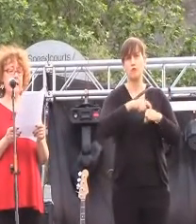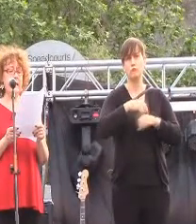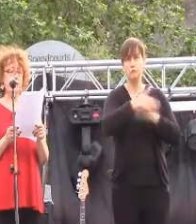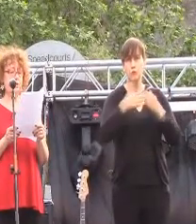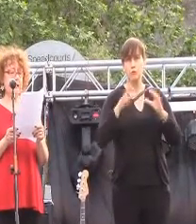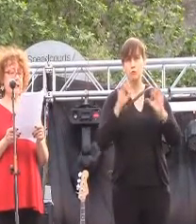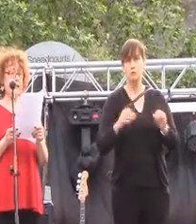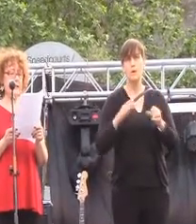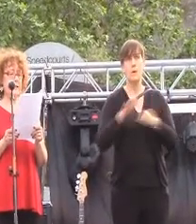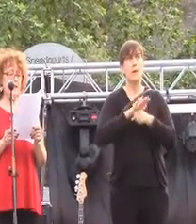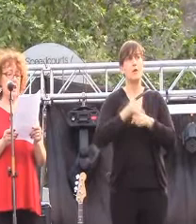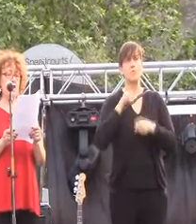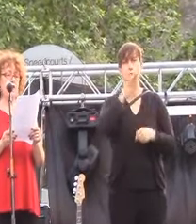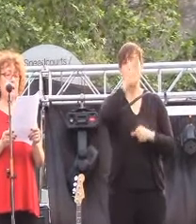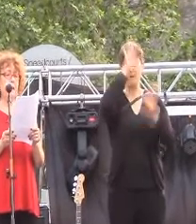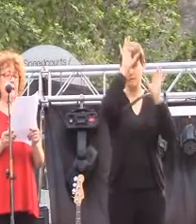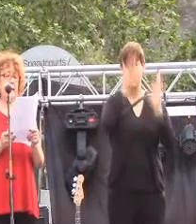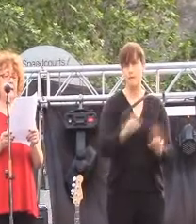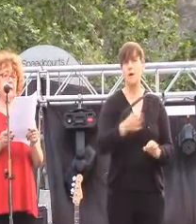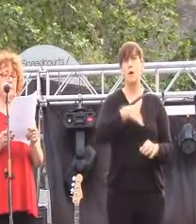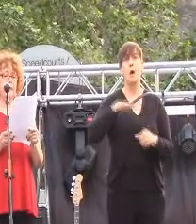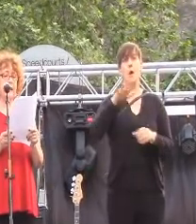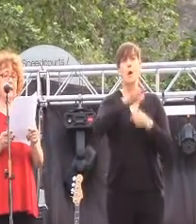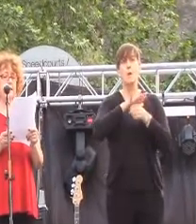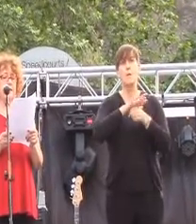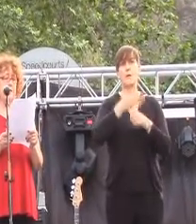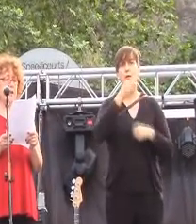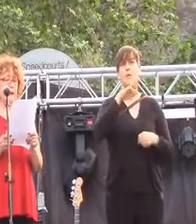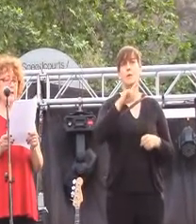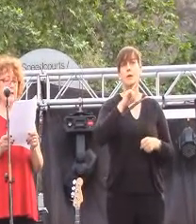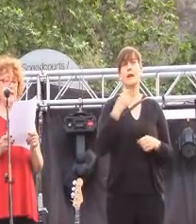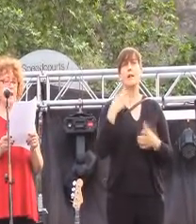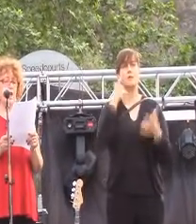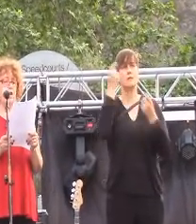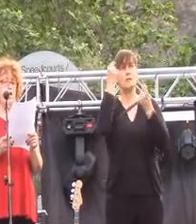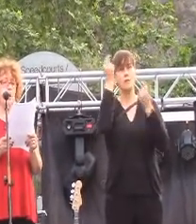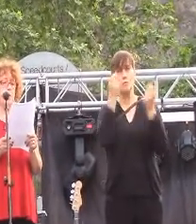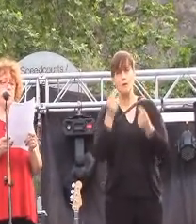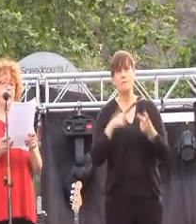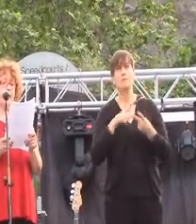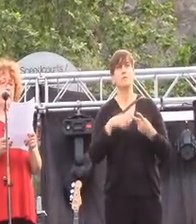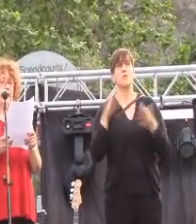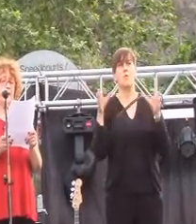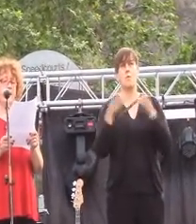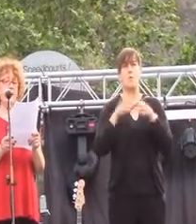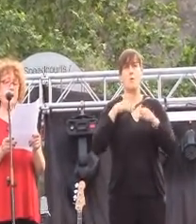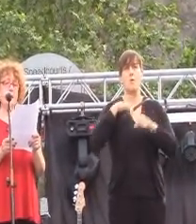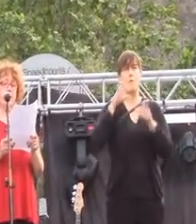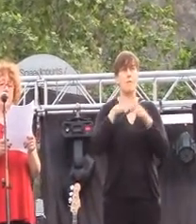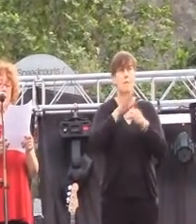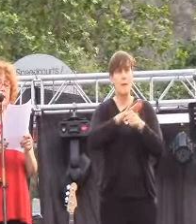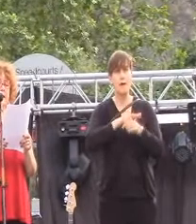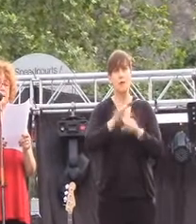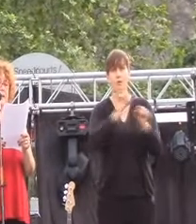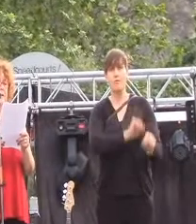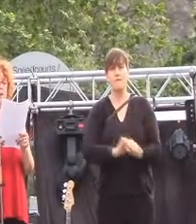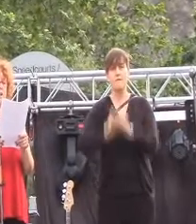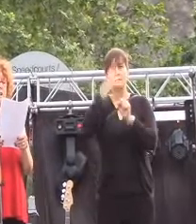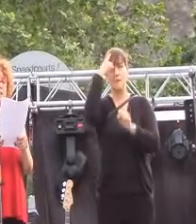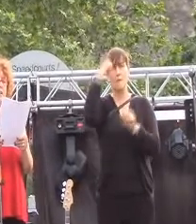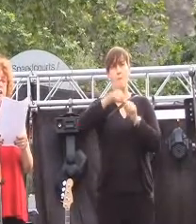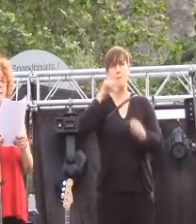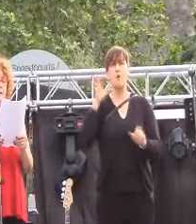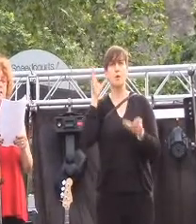un barri de muntanya. Som el barri de la Bruguera i els Dibuixants. Som un barri que defensa la memòria de les